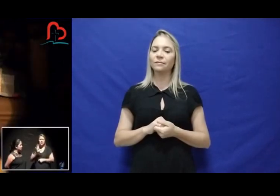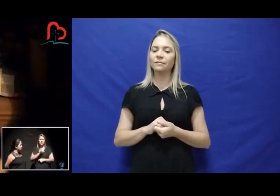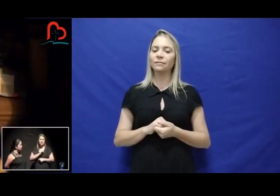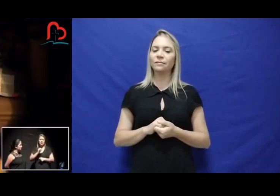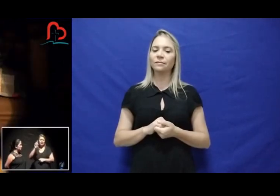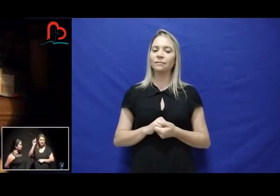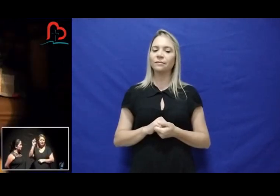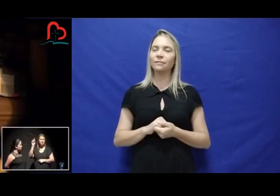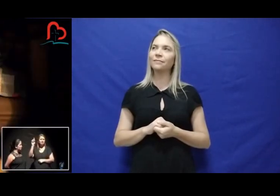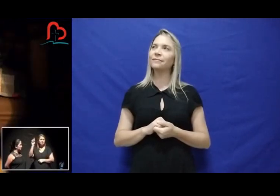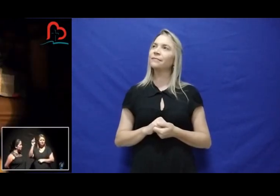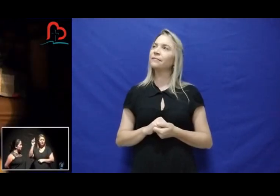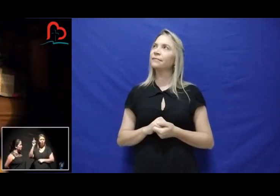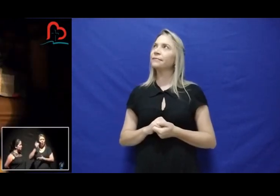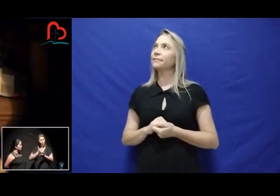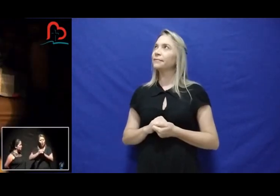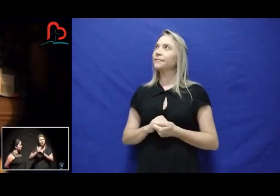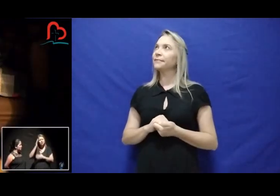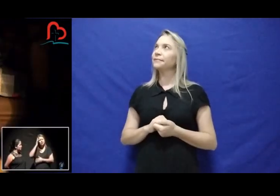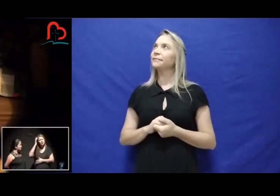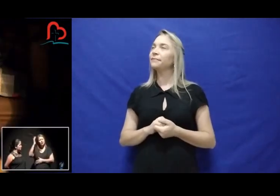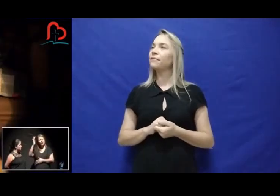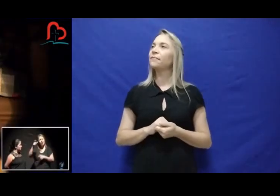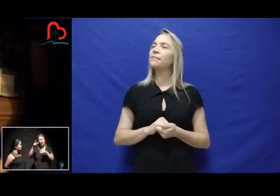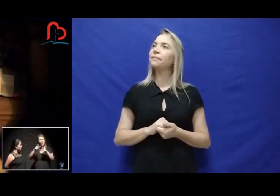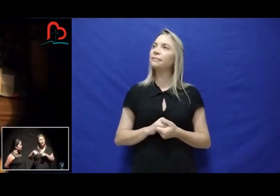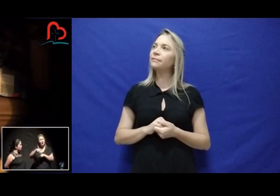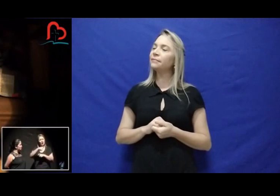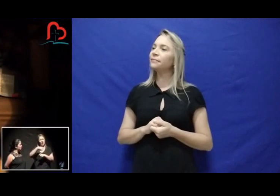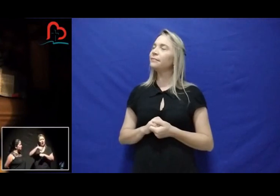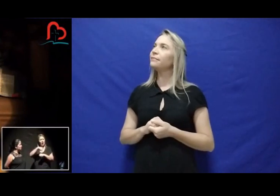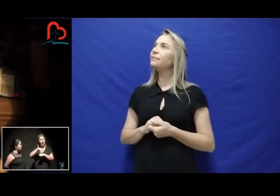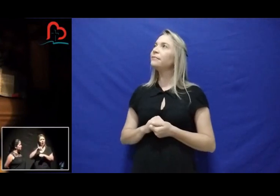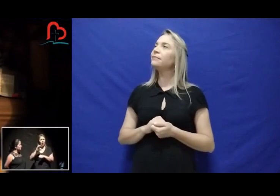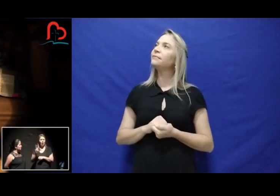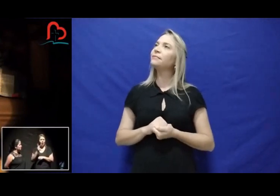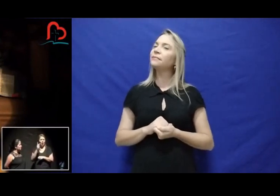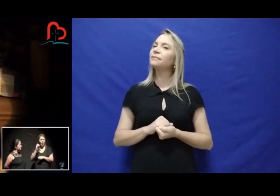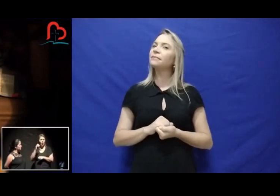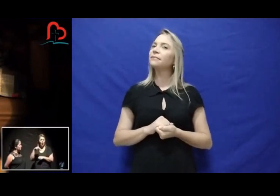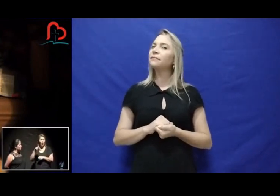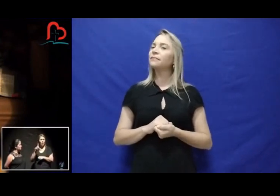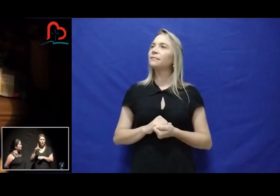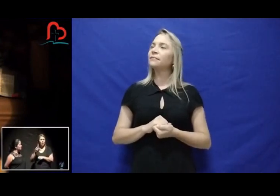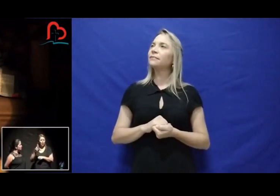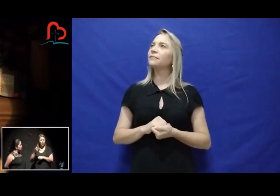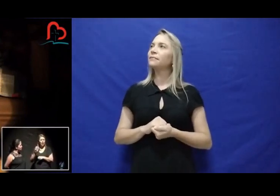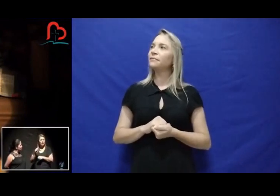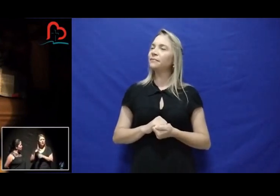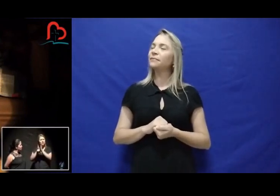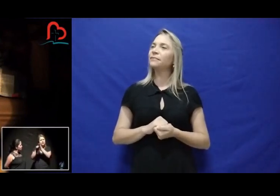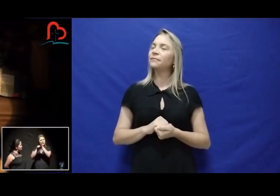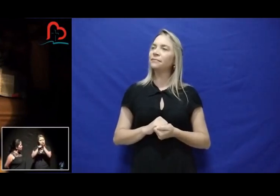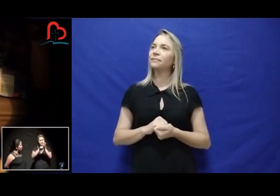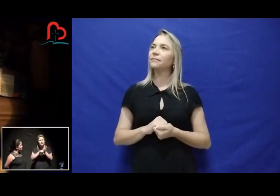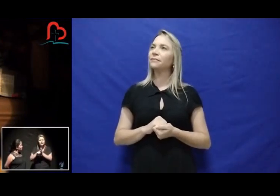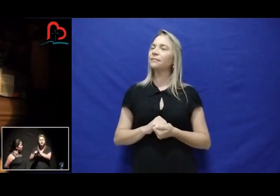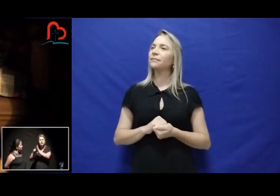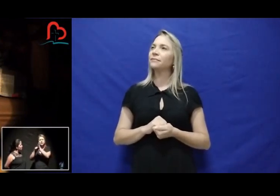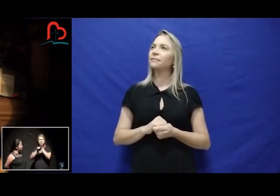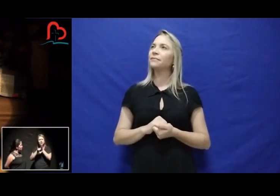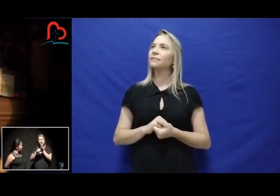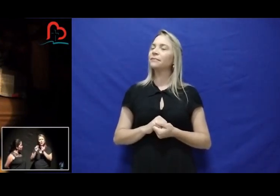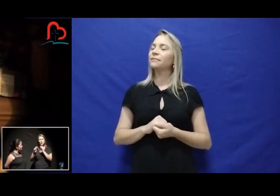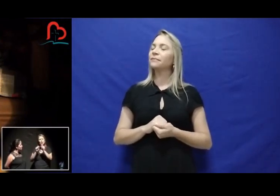nós começamos a sonhar com Honduras, nós começamos a investigar e a ver o que está acontecendo lá. E descobrimos que não